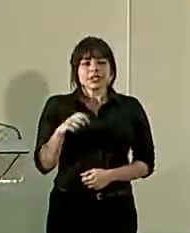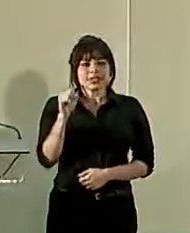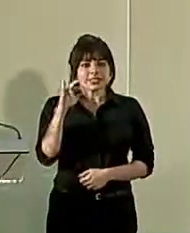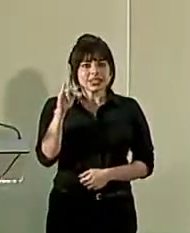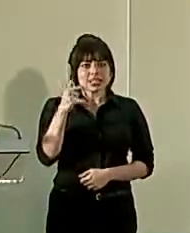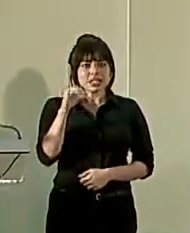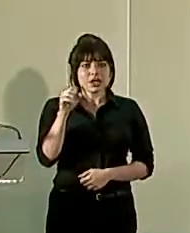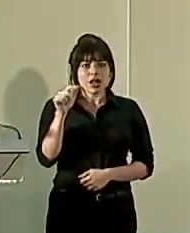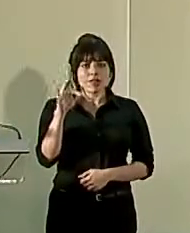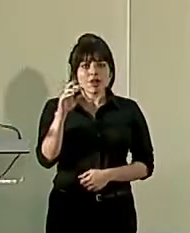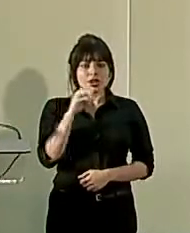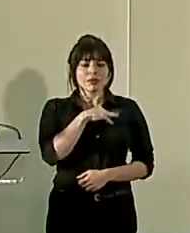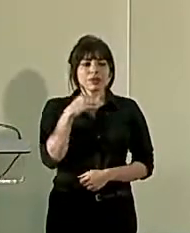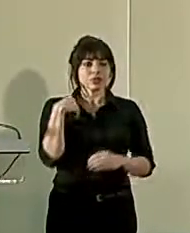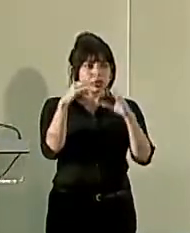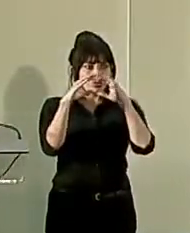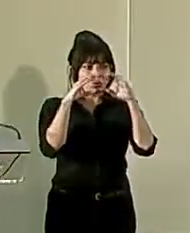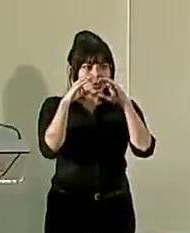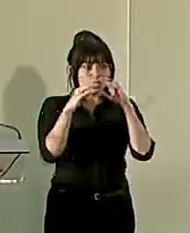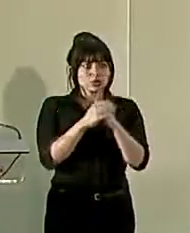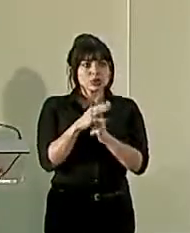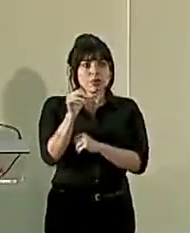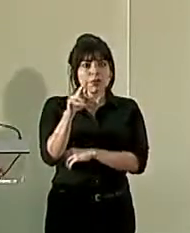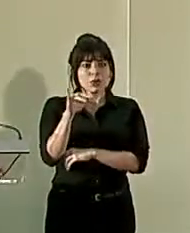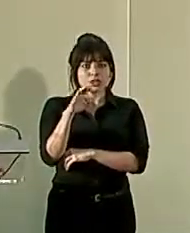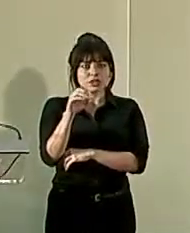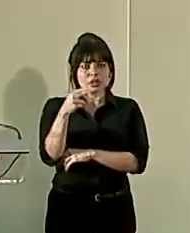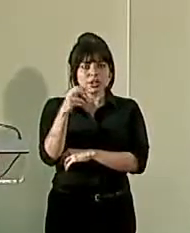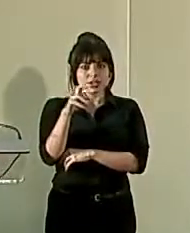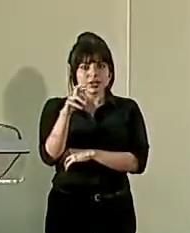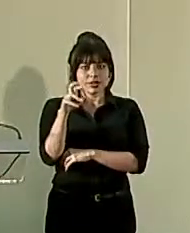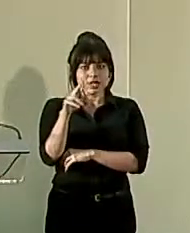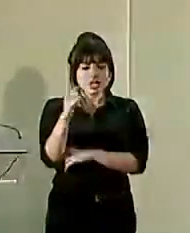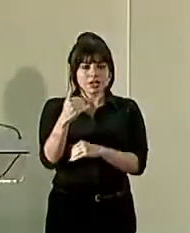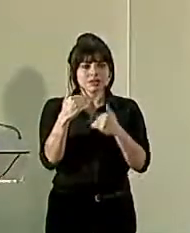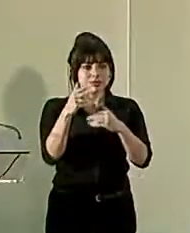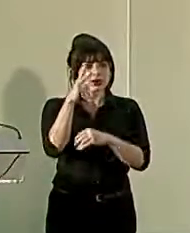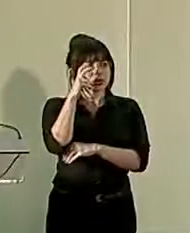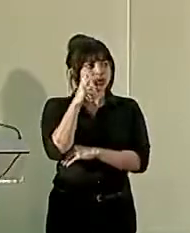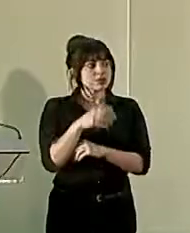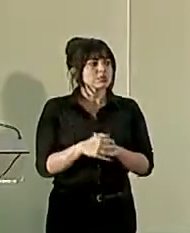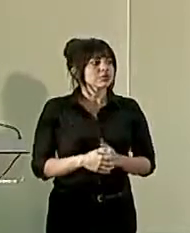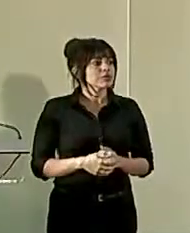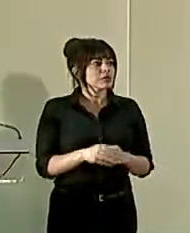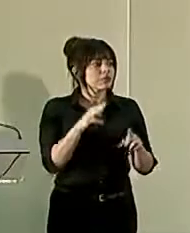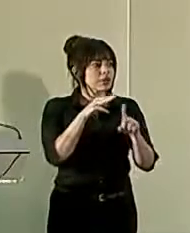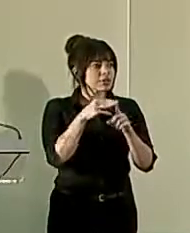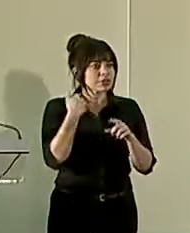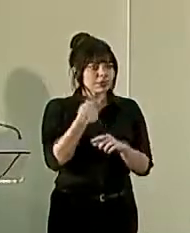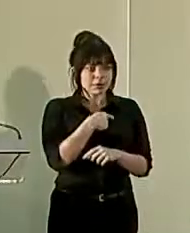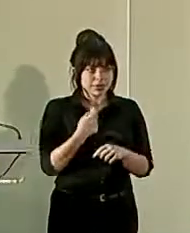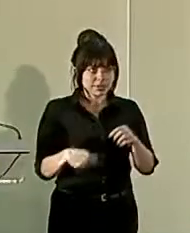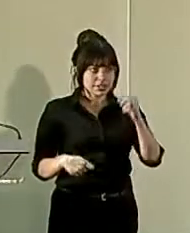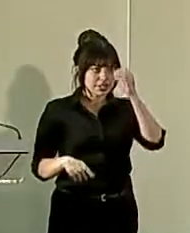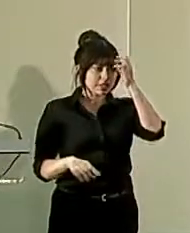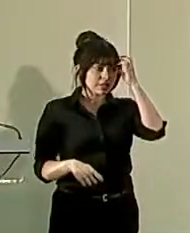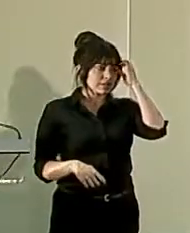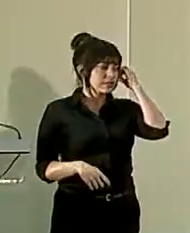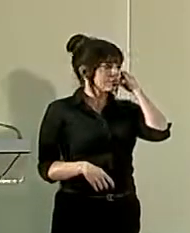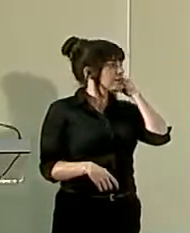Sergio Alfaro, el Ministro de Comunicación, don Mauricio Herrera. Escucharemos así el mensaje del señor